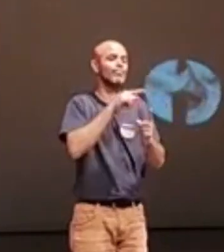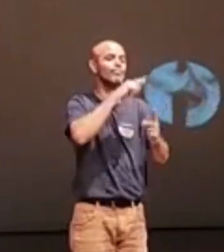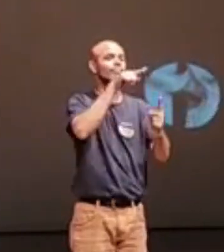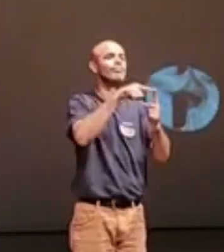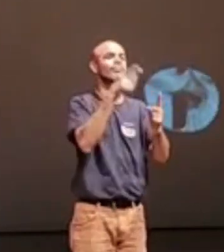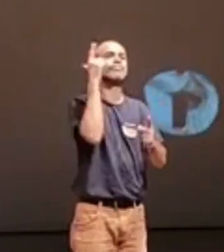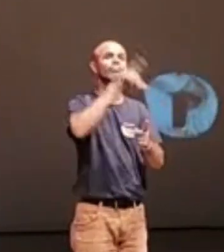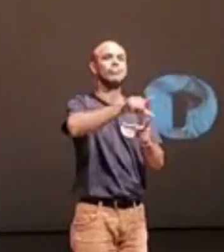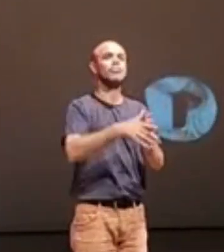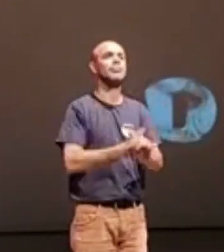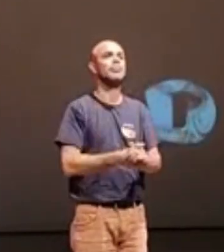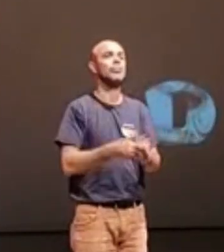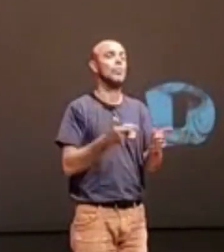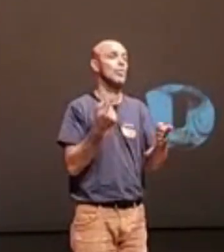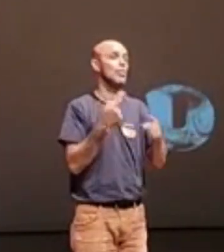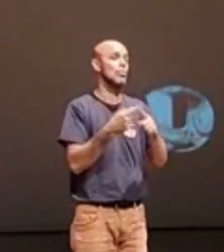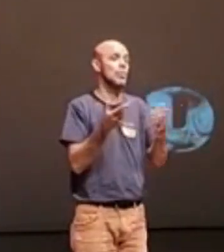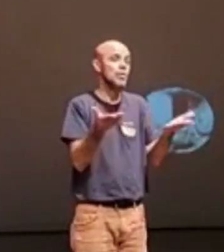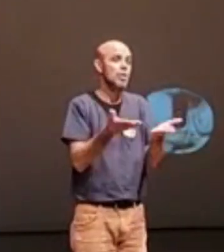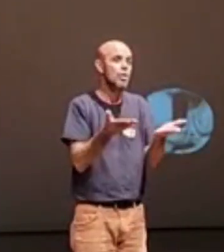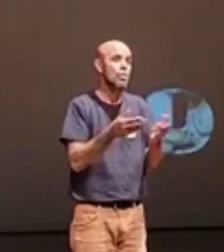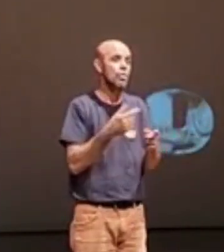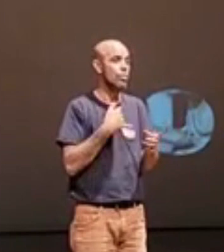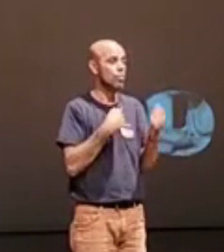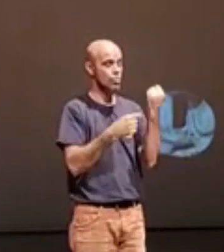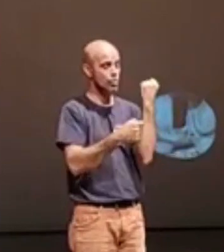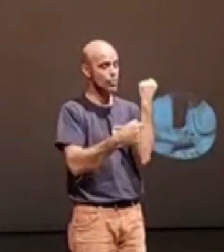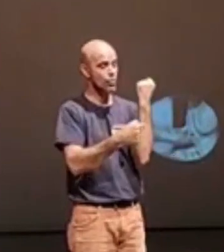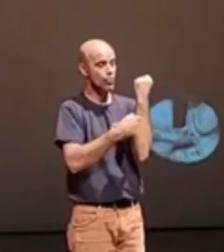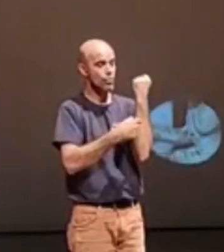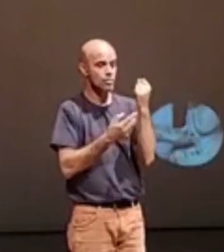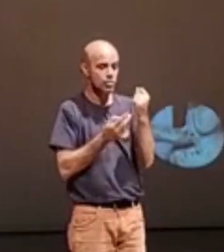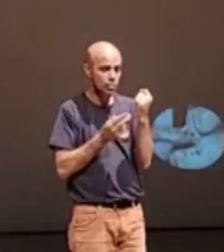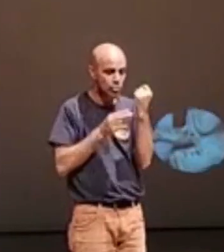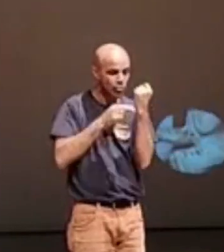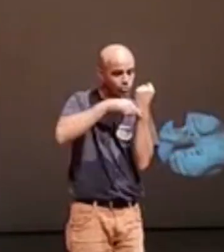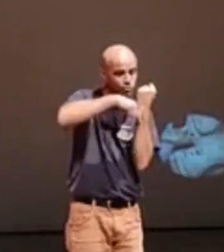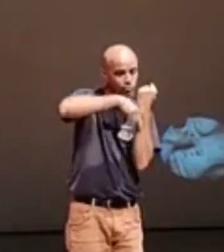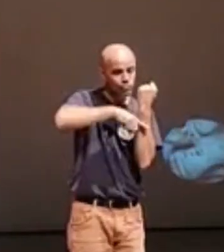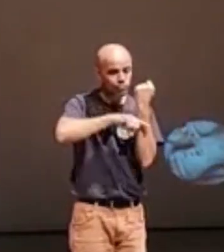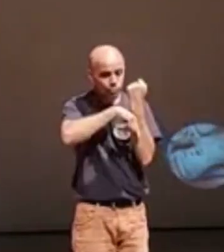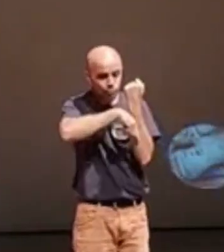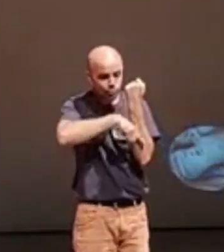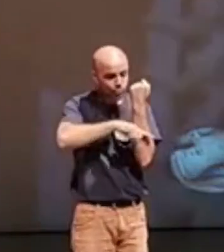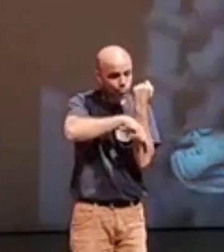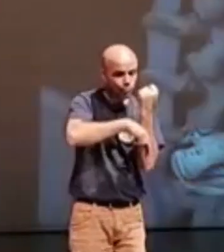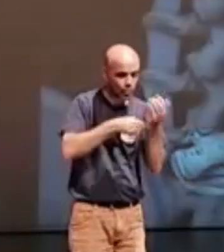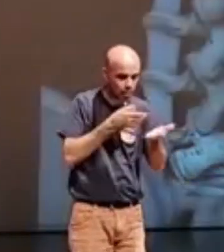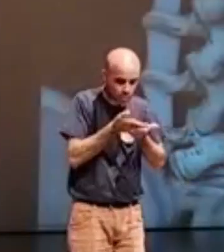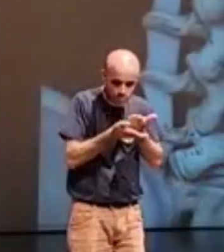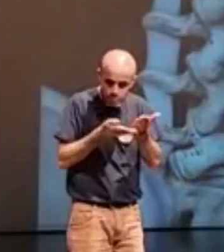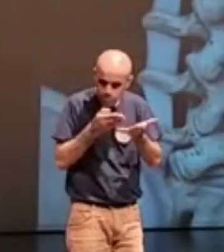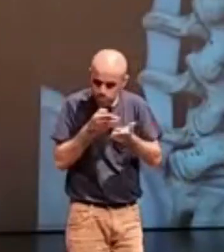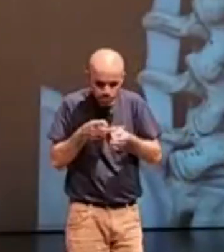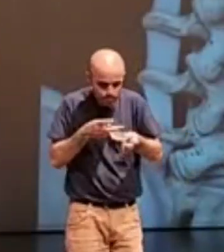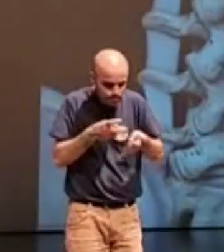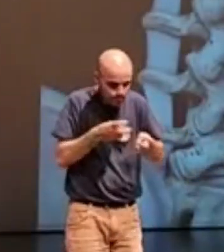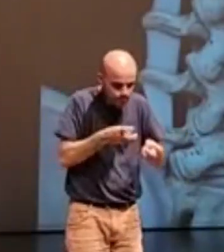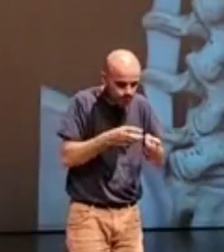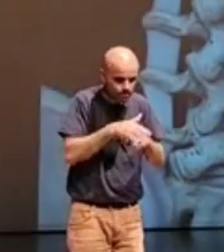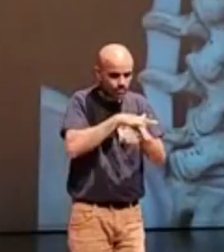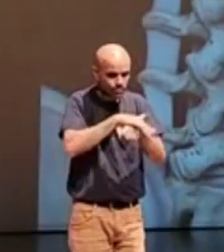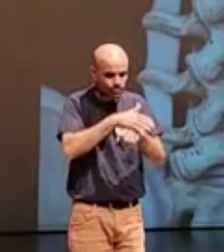objetivo. Porque agora é assim, é um furinho e você tem que navegar por esse furinho para tratar aquela doença em